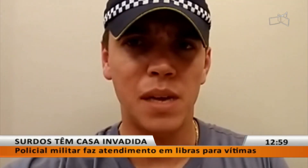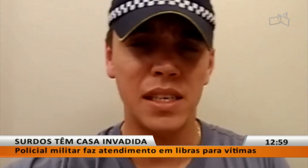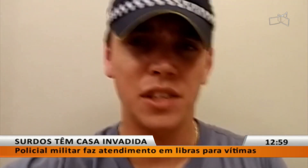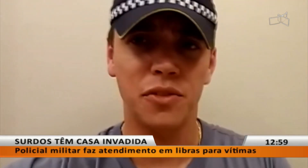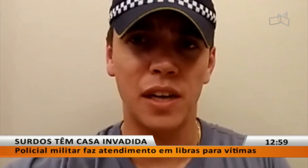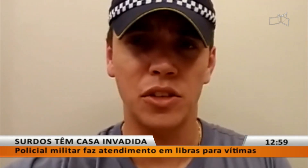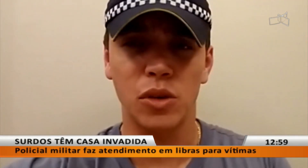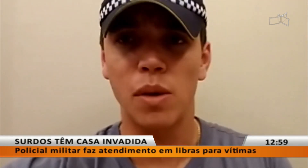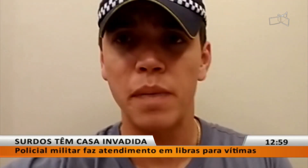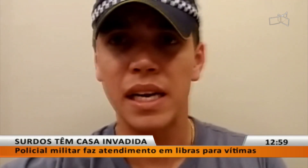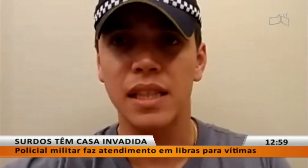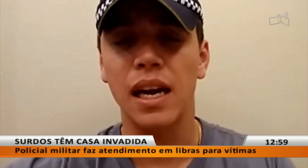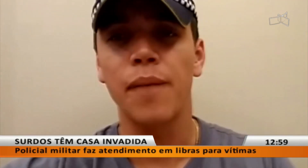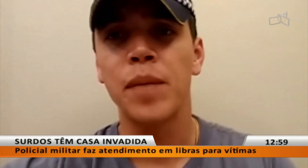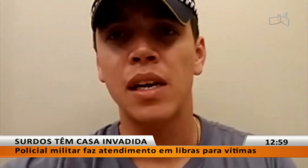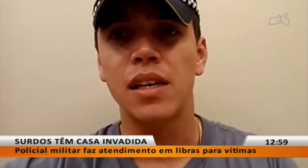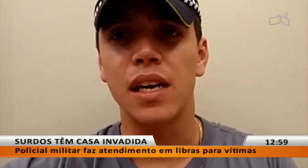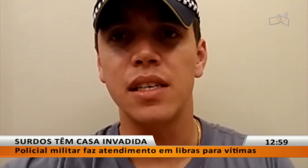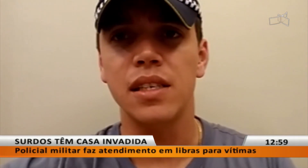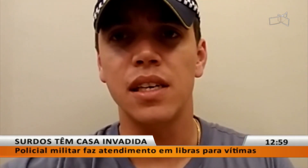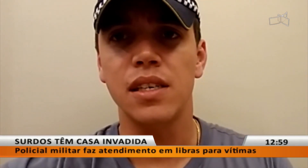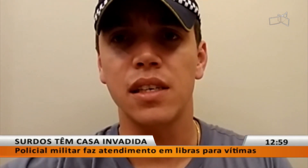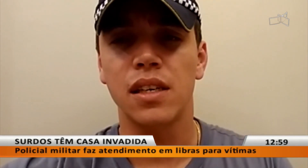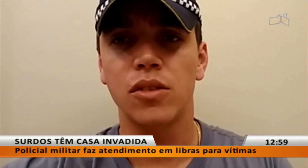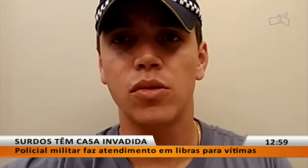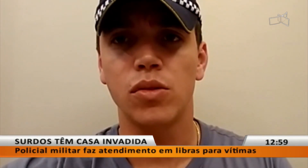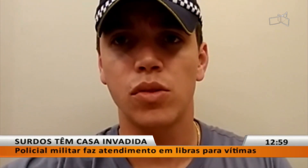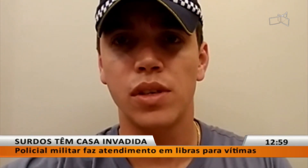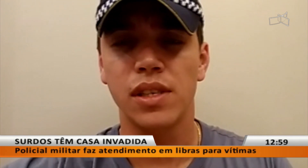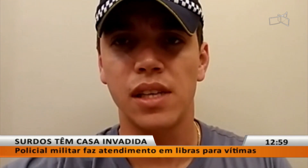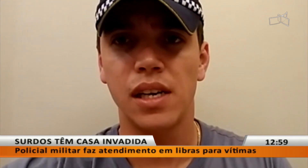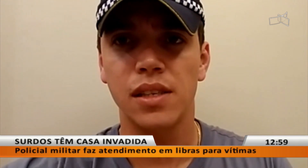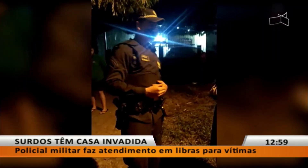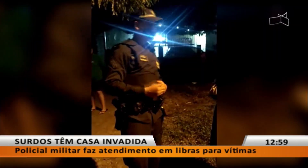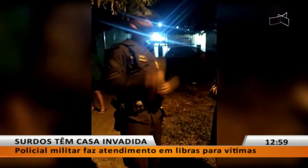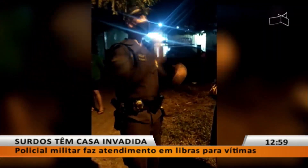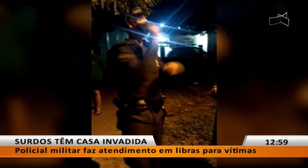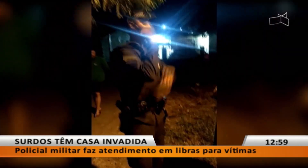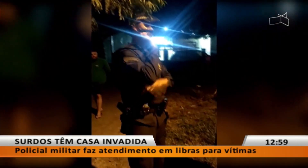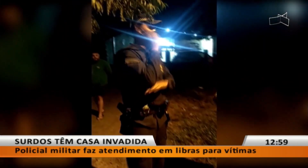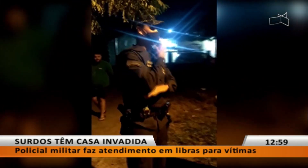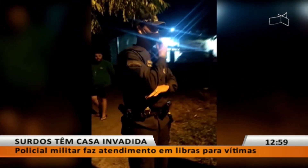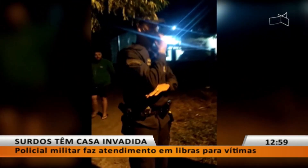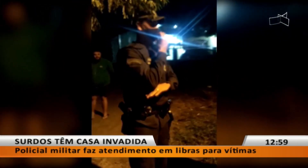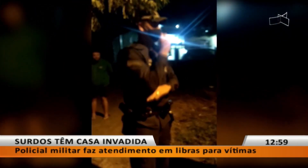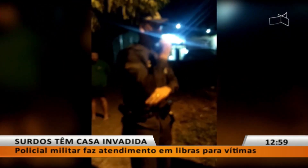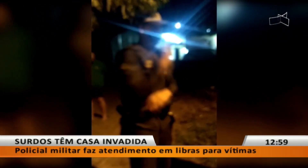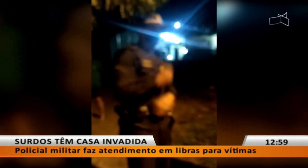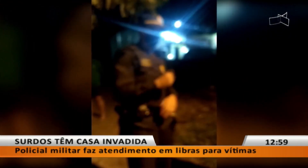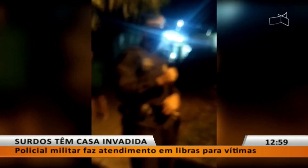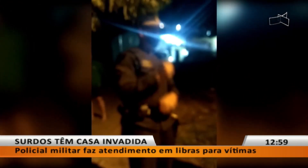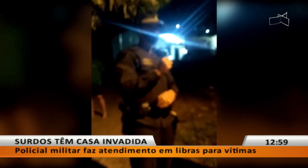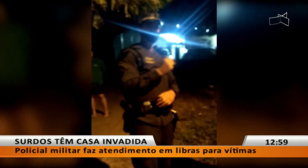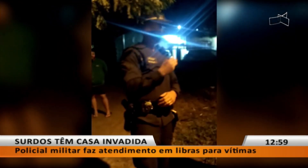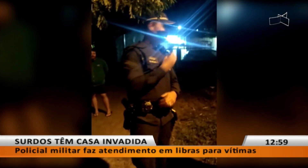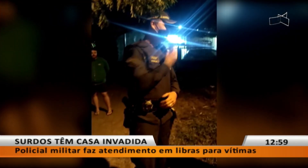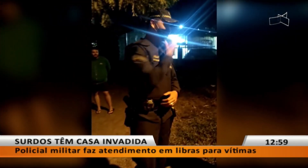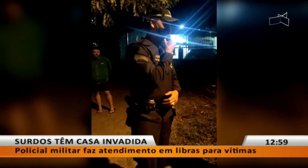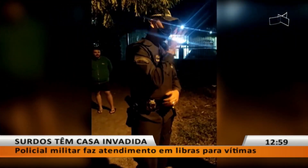ele de fato chegou a penetrar na residência dos solicitantes. O mais interessante mesmo foi essa atuação inclusiva,